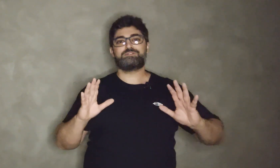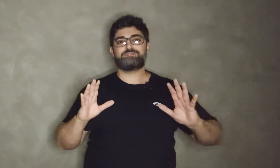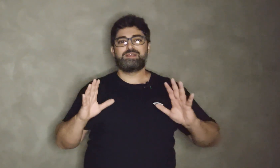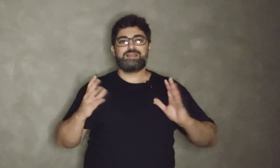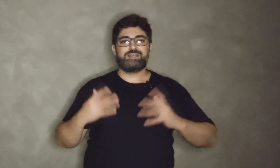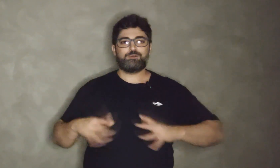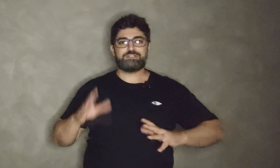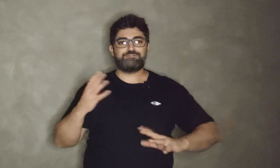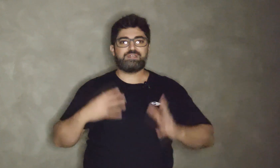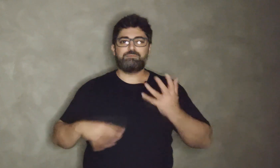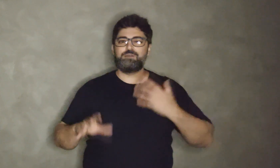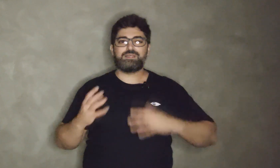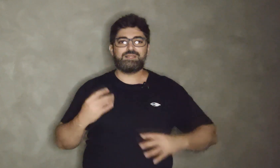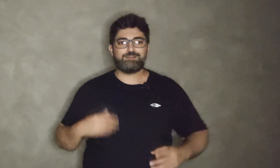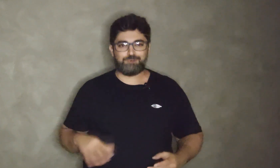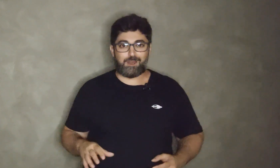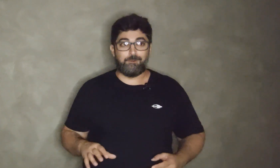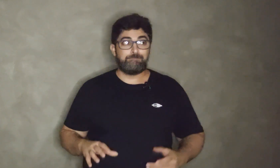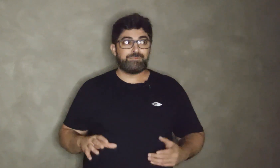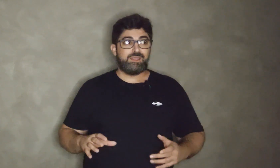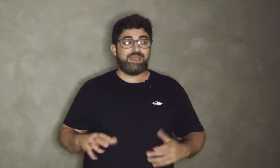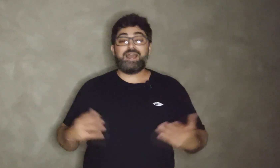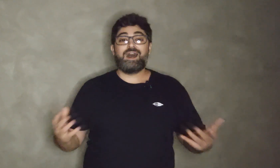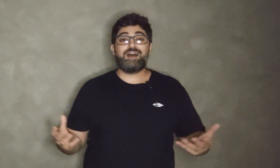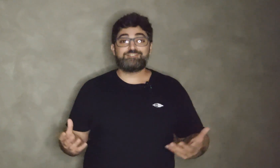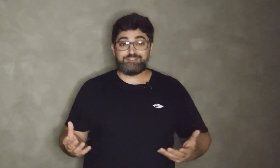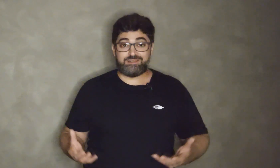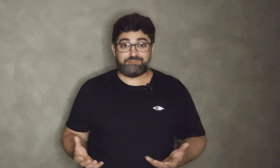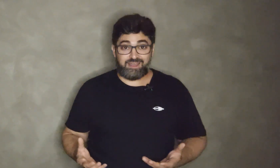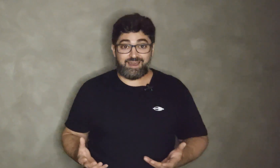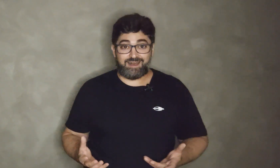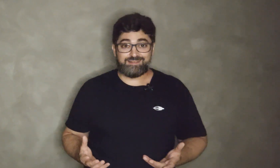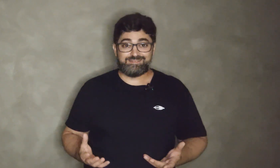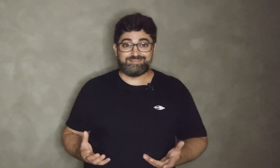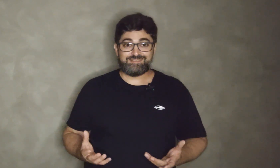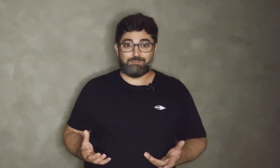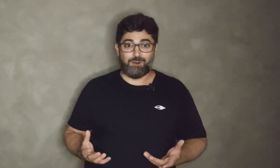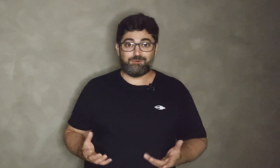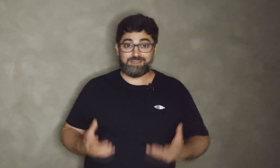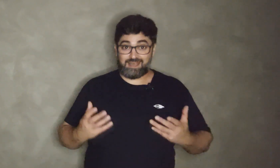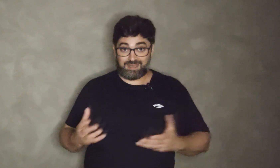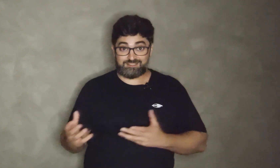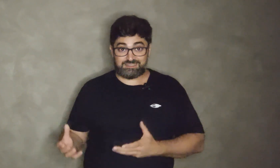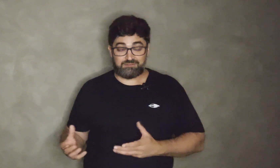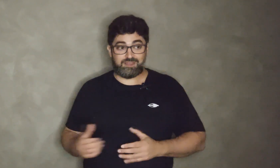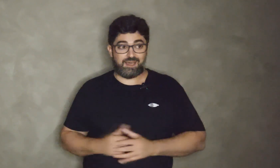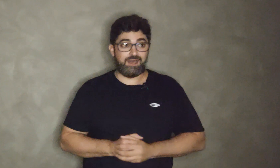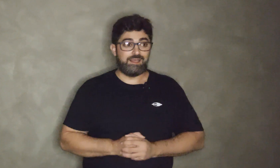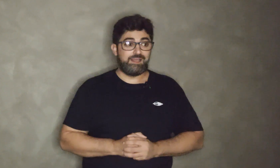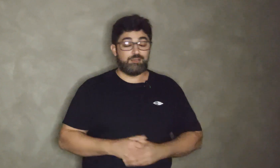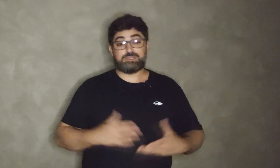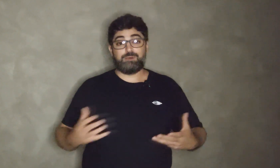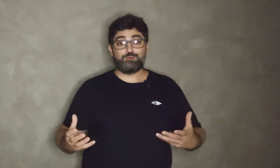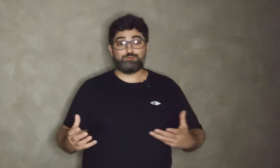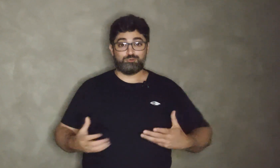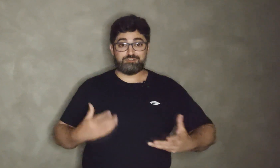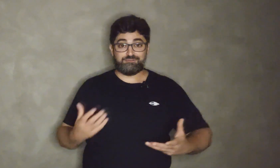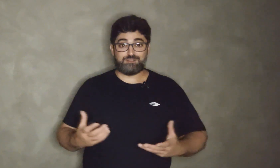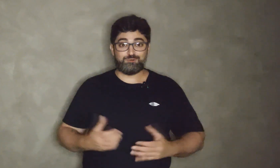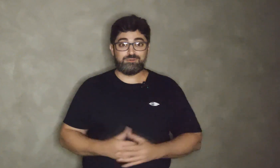isso e a coisa fica meio que natural. Errar, a gente sempre vai errar, tá bom? Errar, a gente sempre vai errar. Eu trabalho com surdos já faz algum